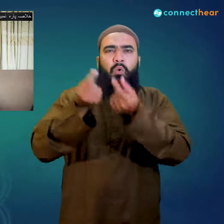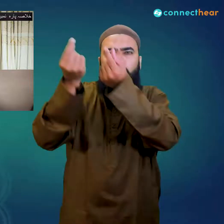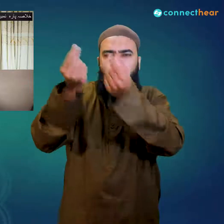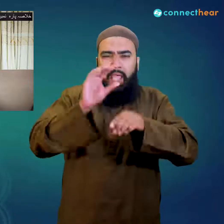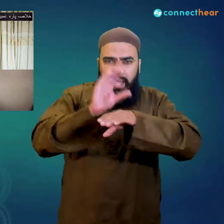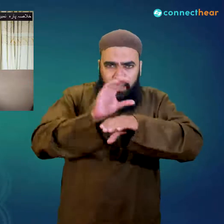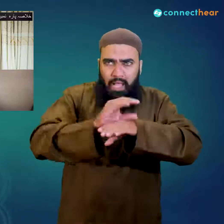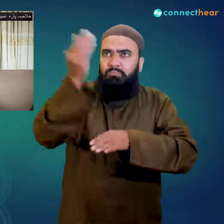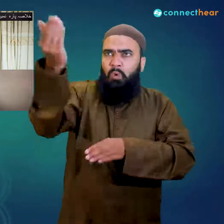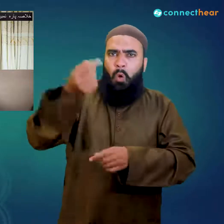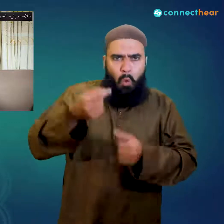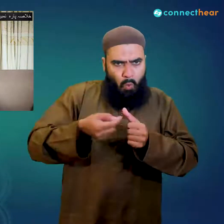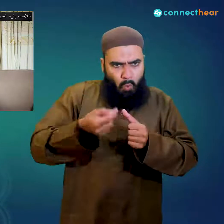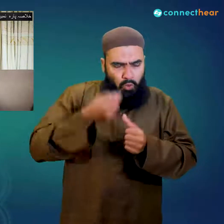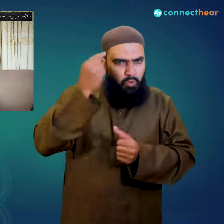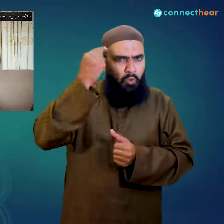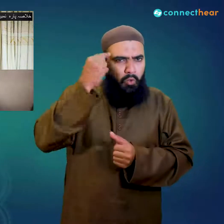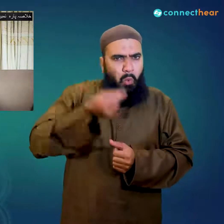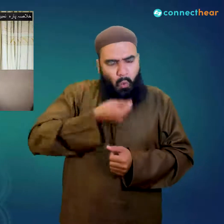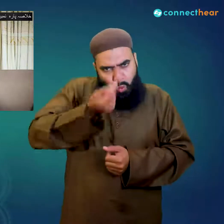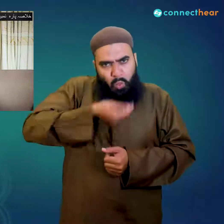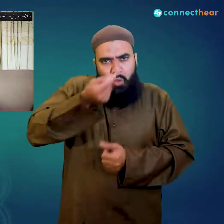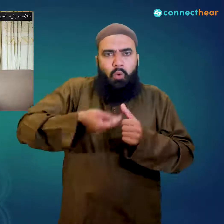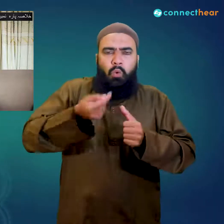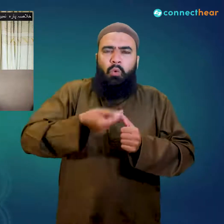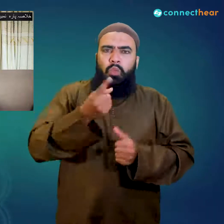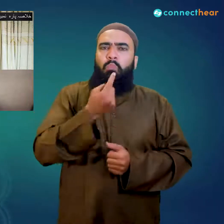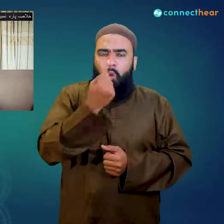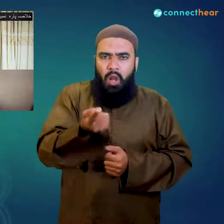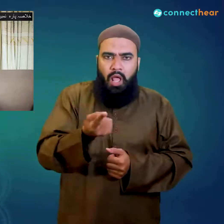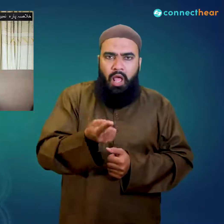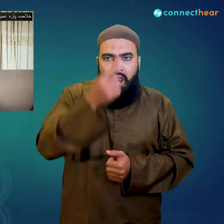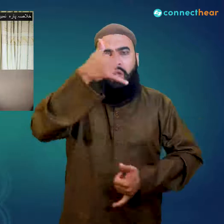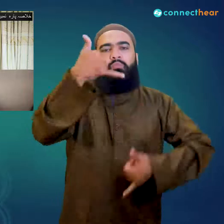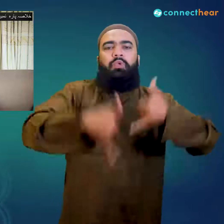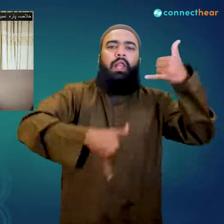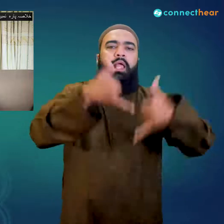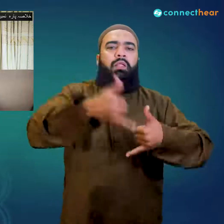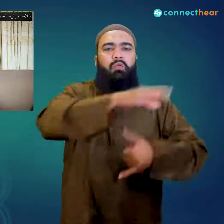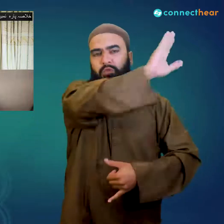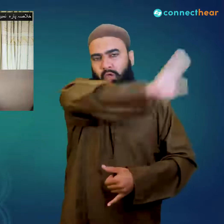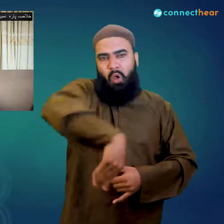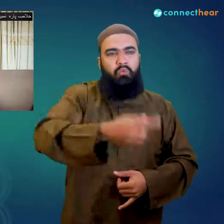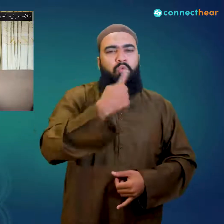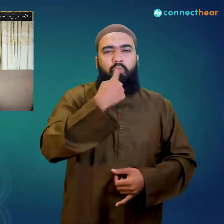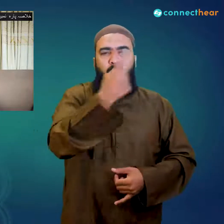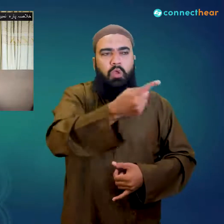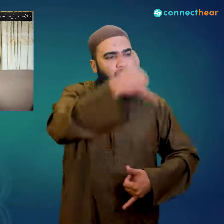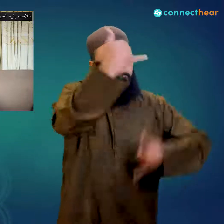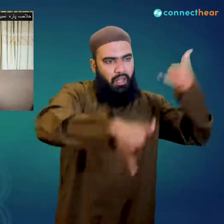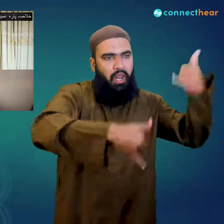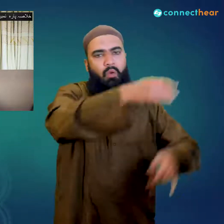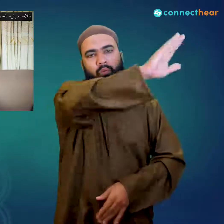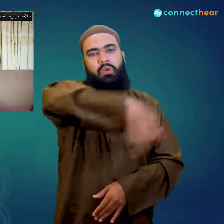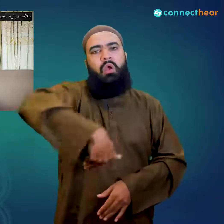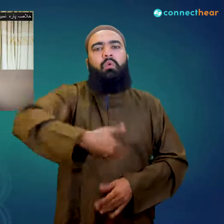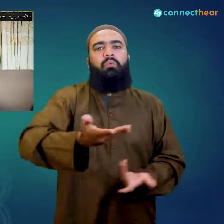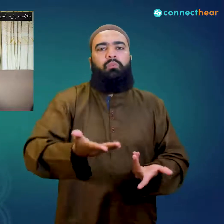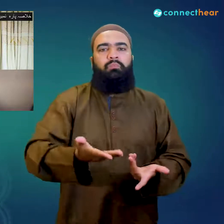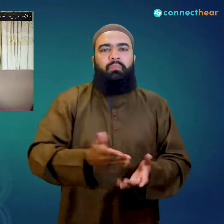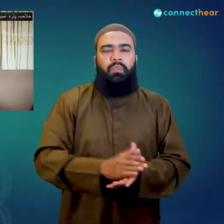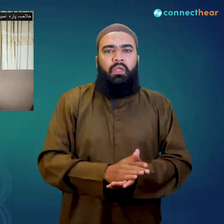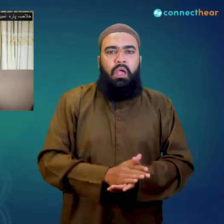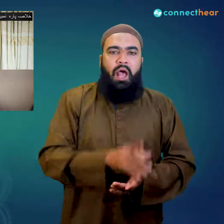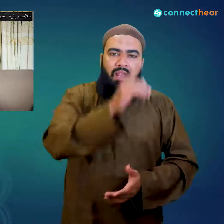خود لکھتا ہے، نعوذ باللہ یہ اپنی طرف سے ہے، تو پھر تم بھی اس جیسا کوئی کلام پیش کر دو، اور پھر خود ہی جواب دے دیا تم